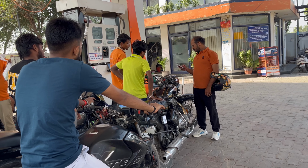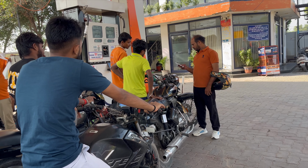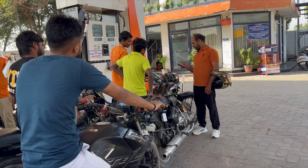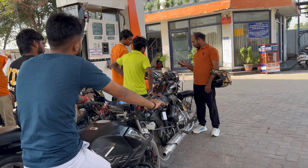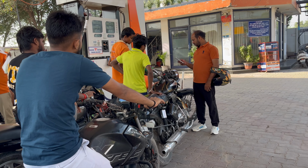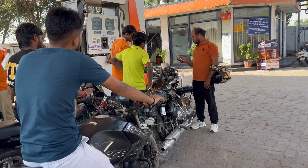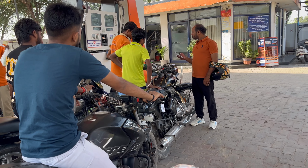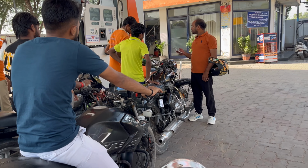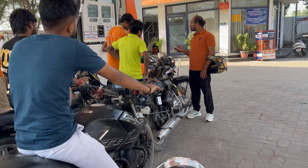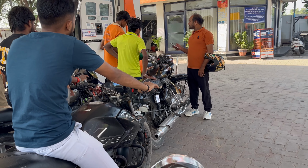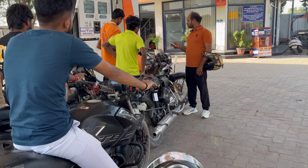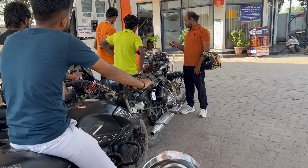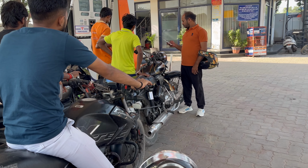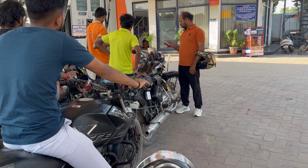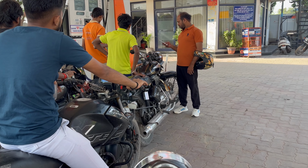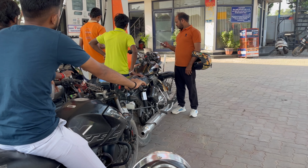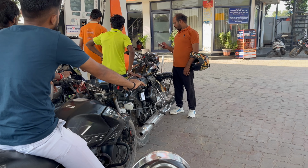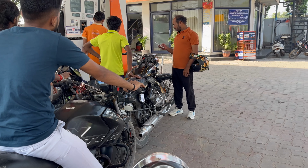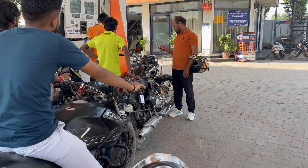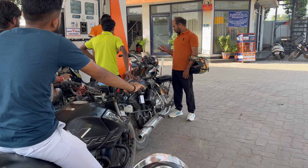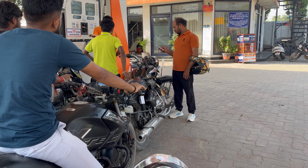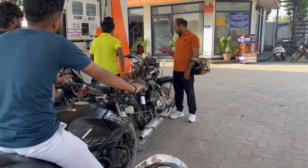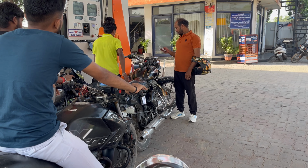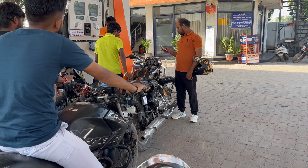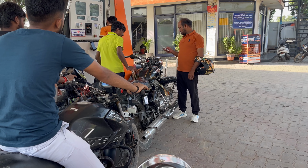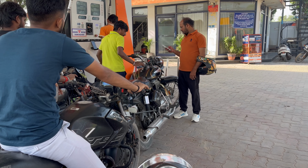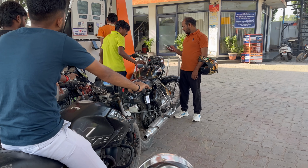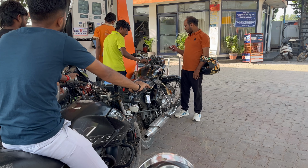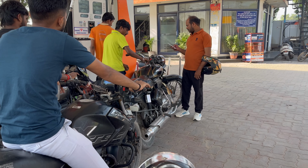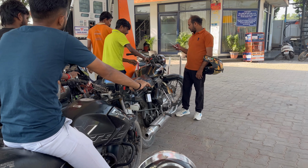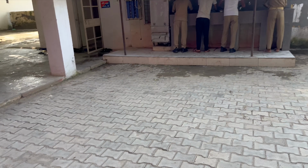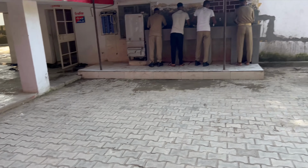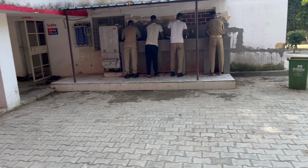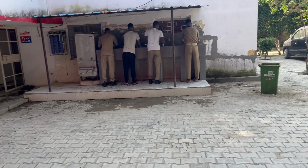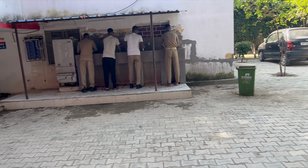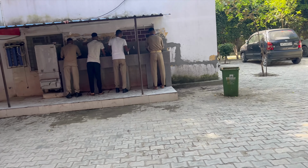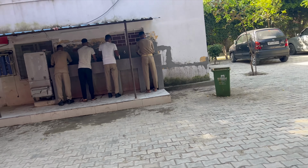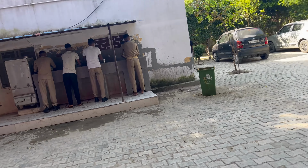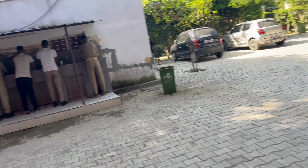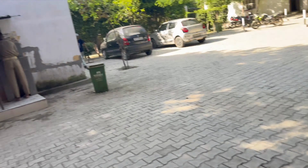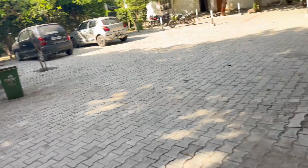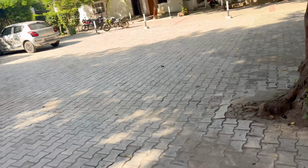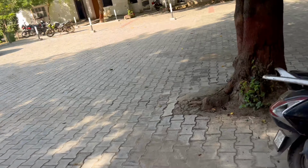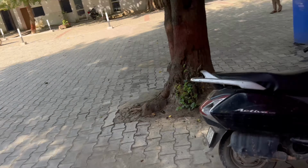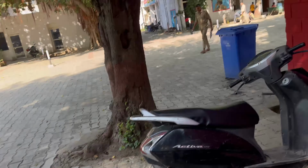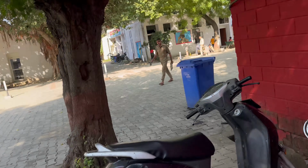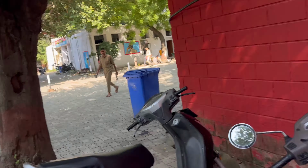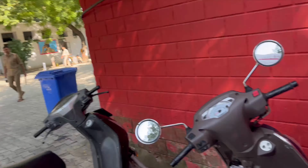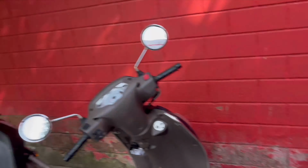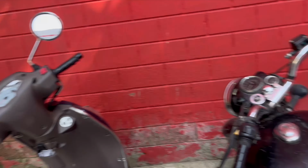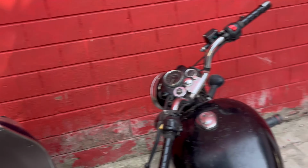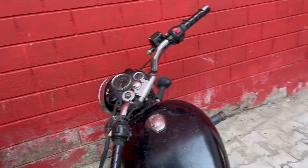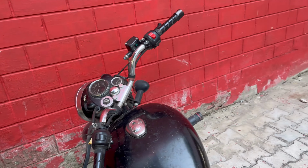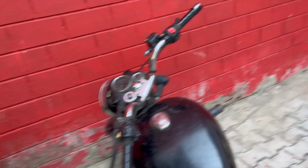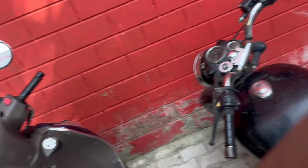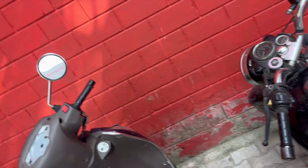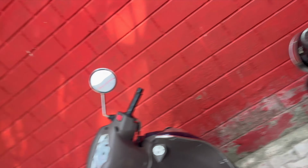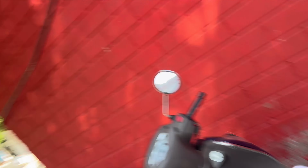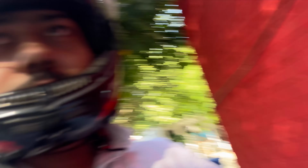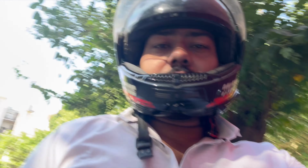पता नहीं क्या कर रहे हो। चलो भाई डलवाते हैं। भाई पहुँच गए हैं कार्यालय पे, अब सर को